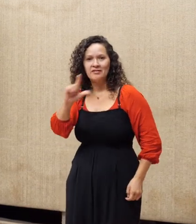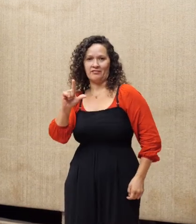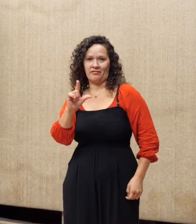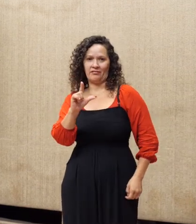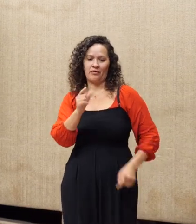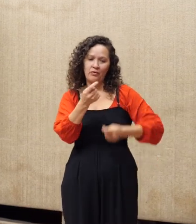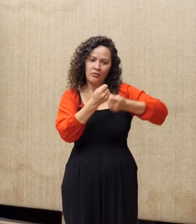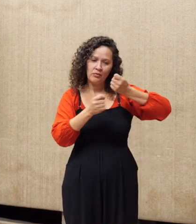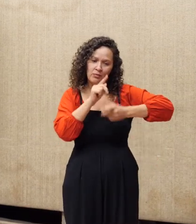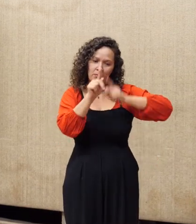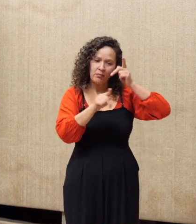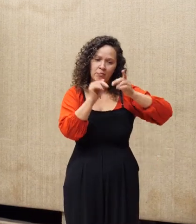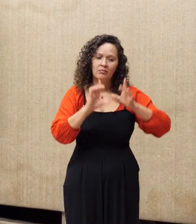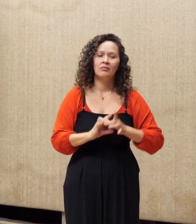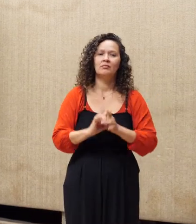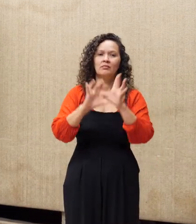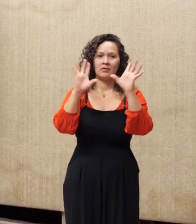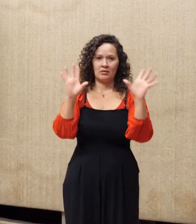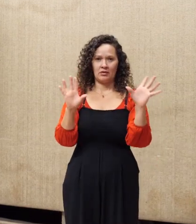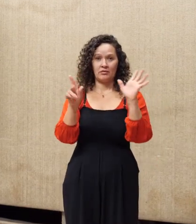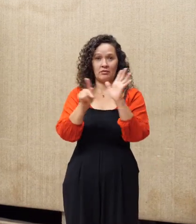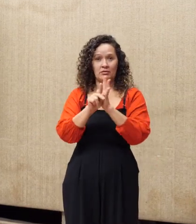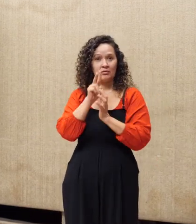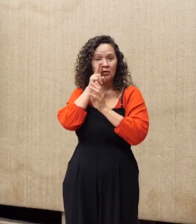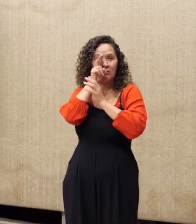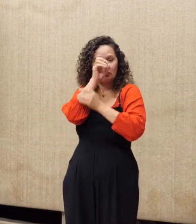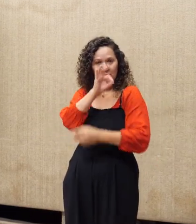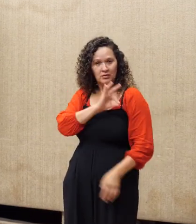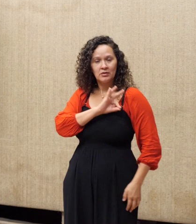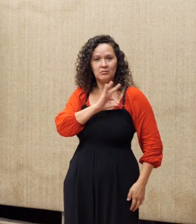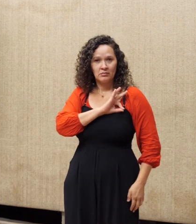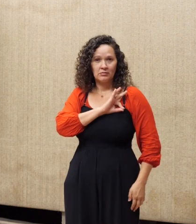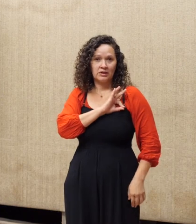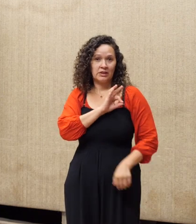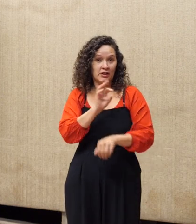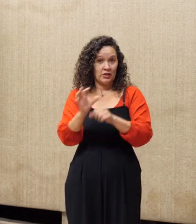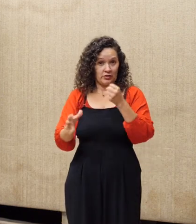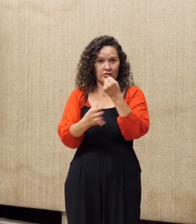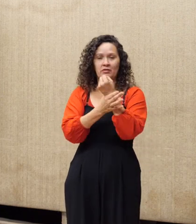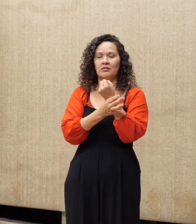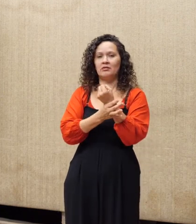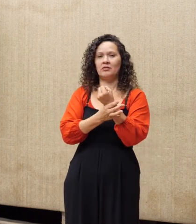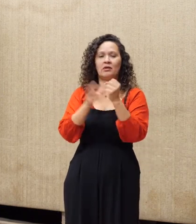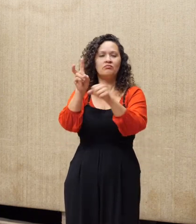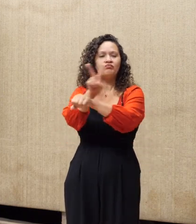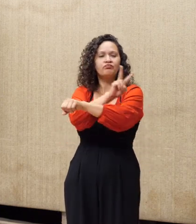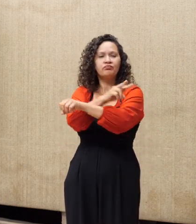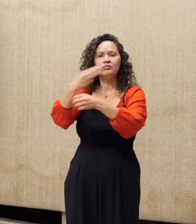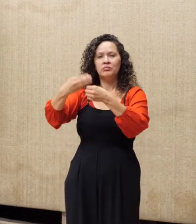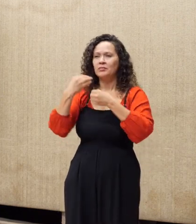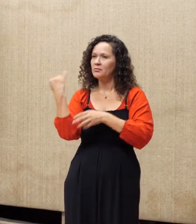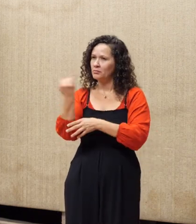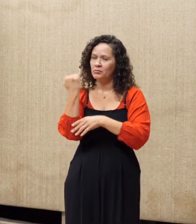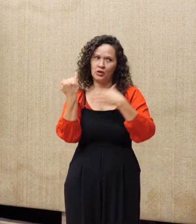o controle popular e democrático das forças de segurança. O debate da Guarda Municipal é um debate que é muito importante a gente fazer, a